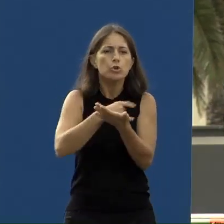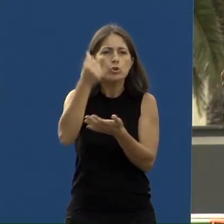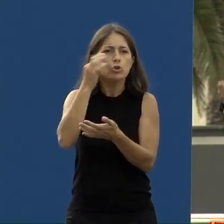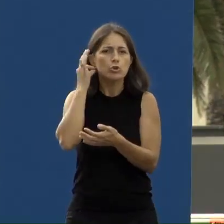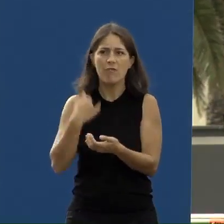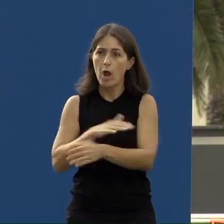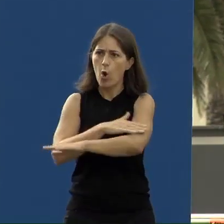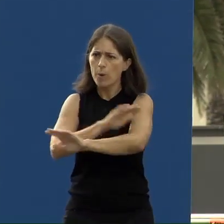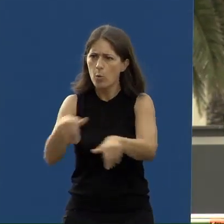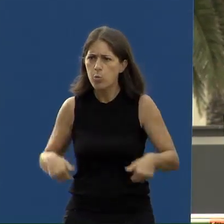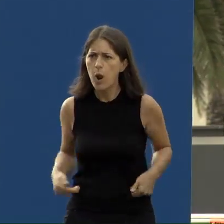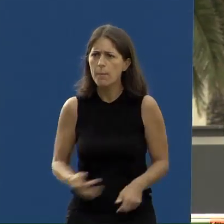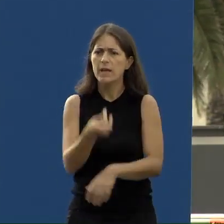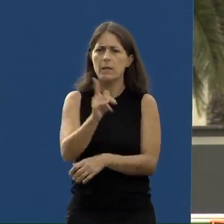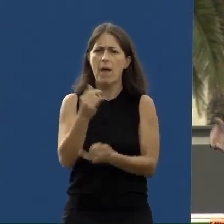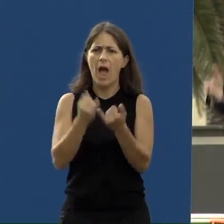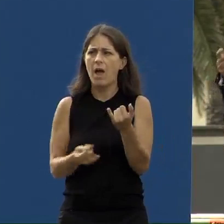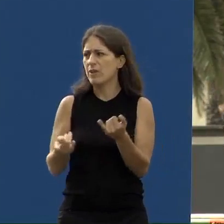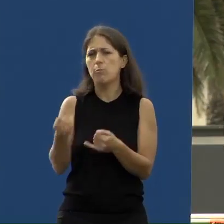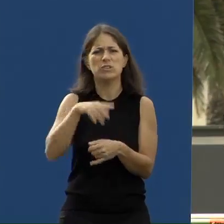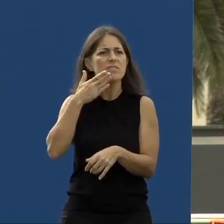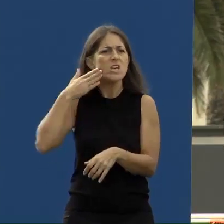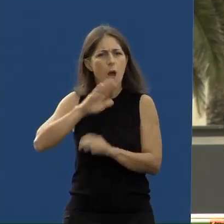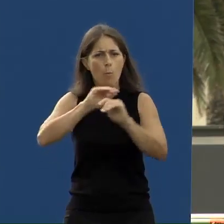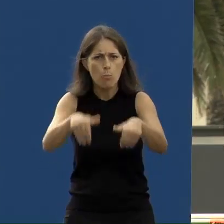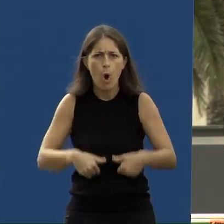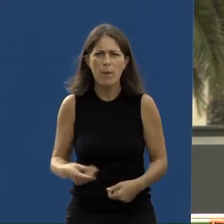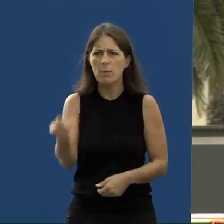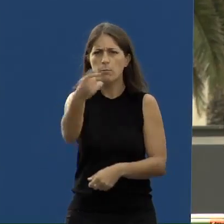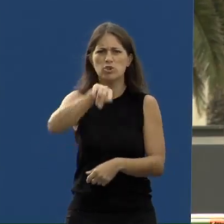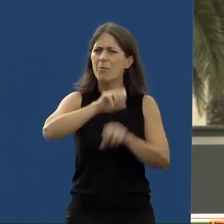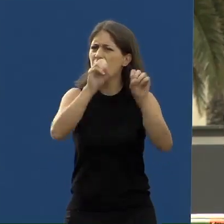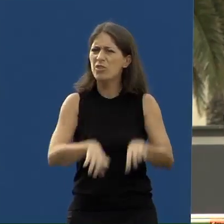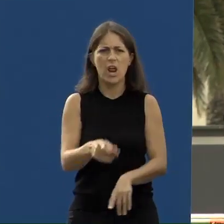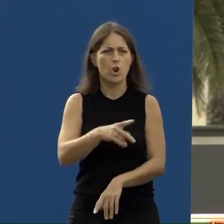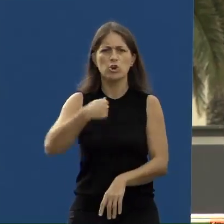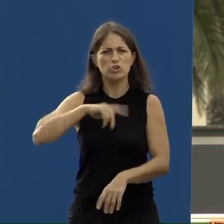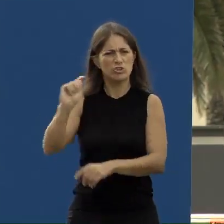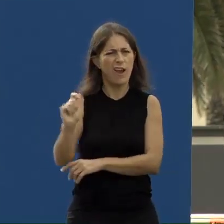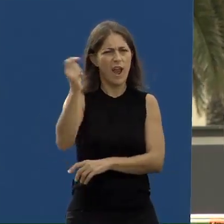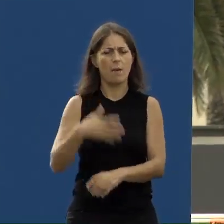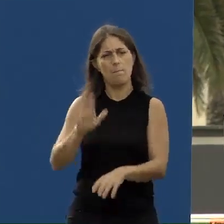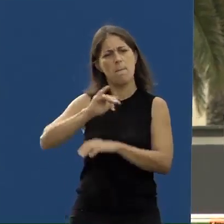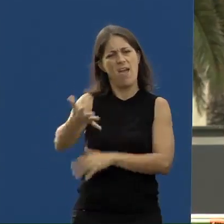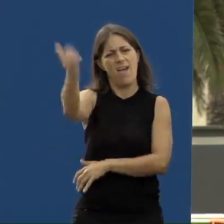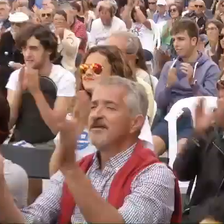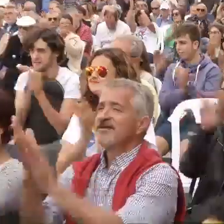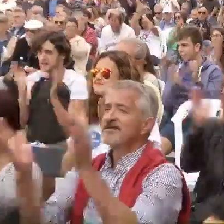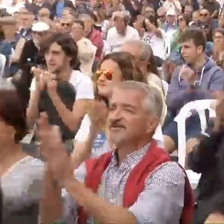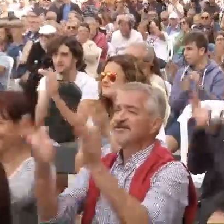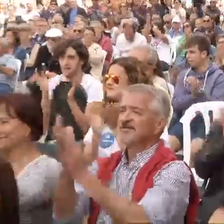o goberno, queremos recuperar para todas e todos vós a dignidade. Non vos rindades, venceremos nós. Hai Marea!